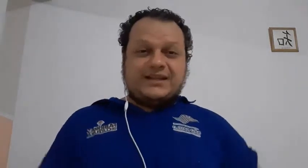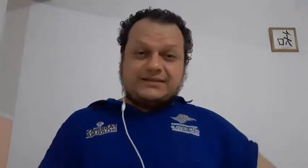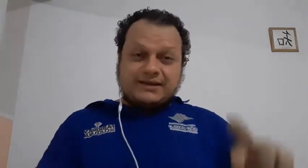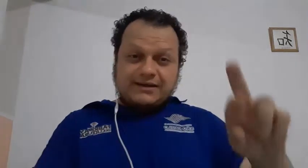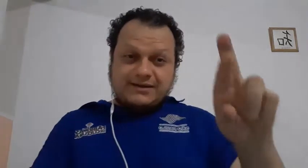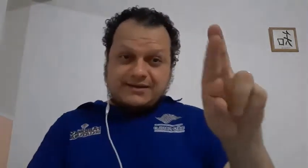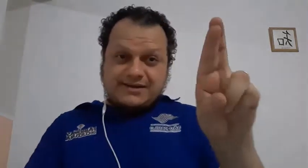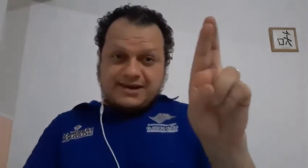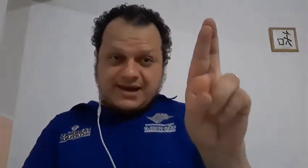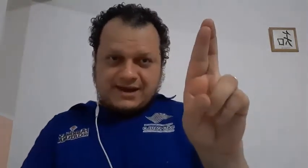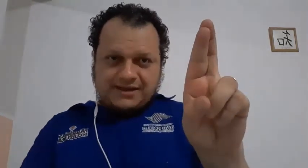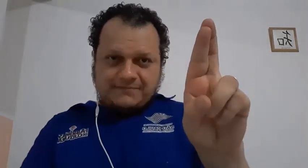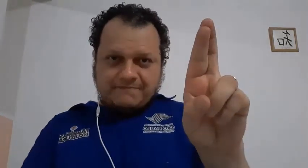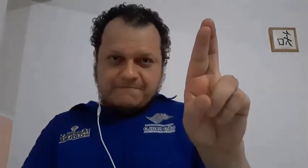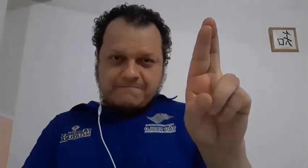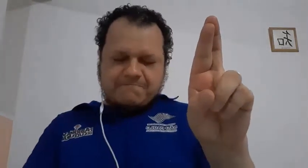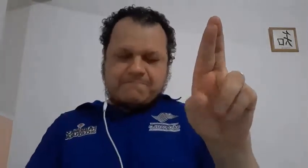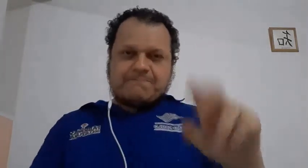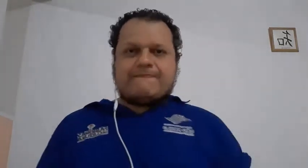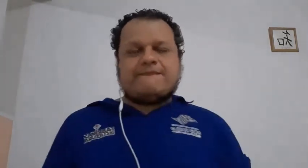Letra R.